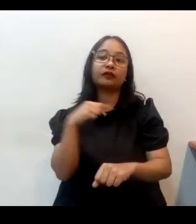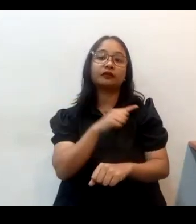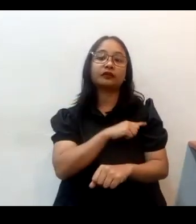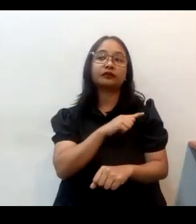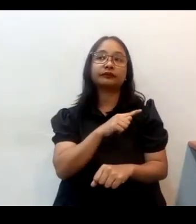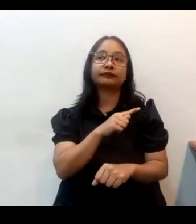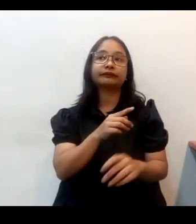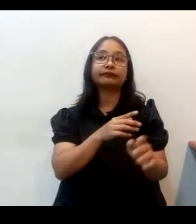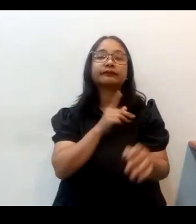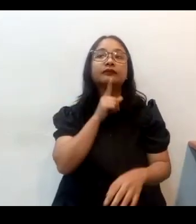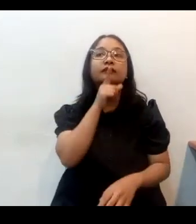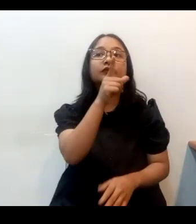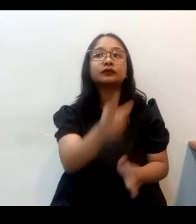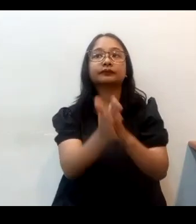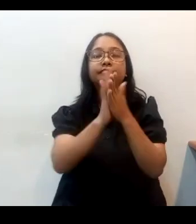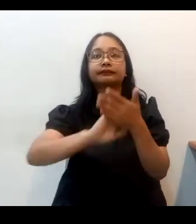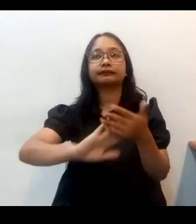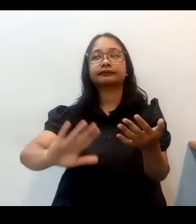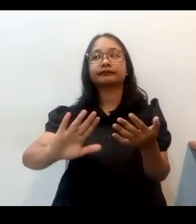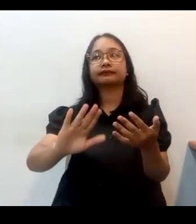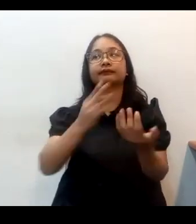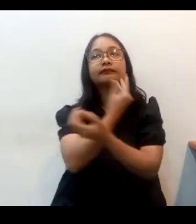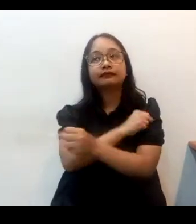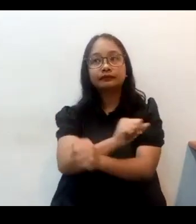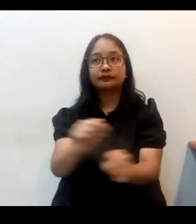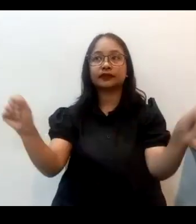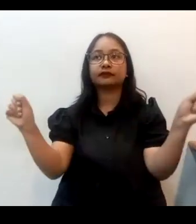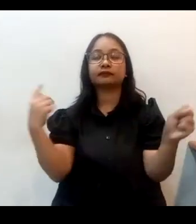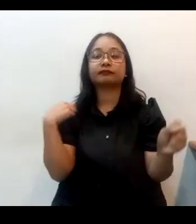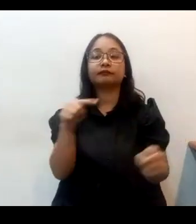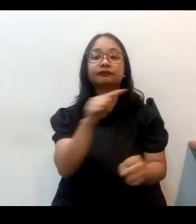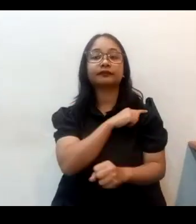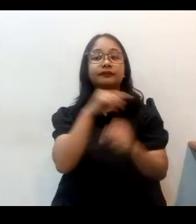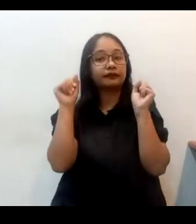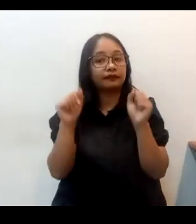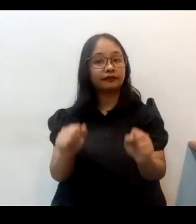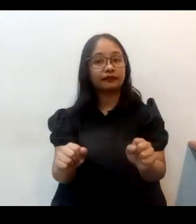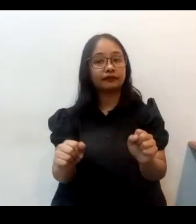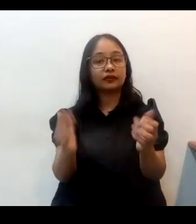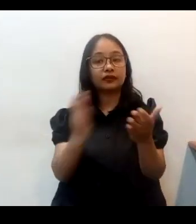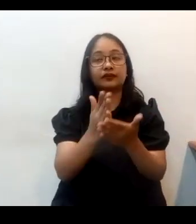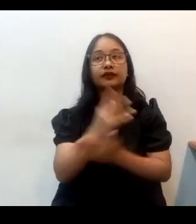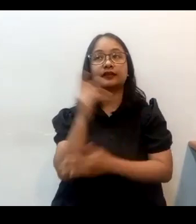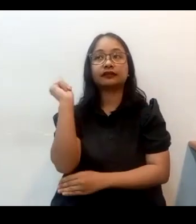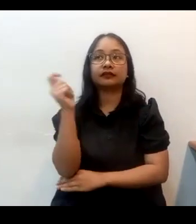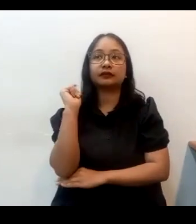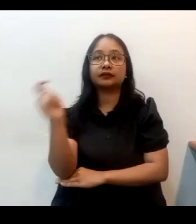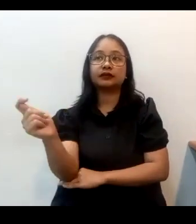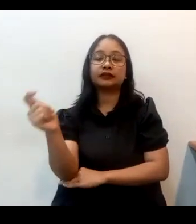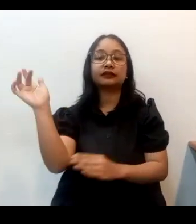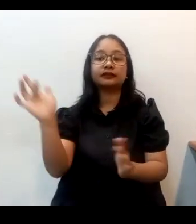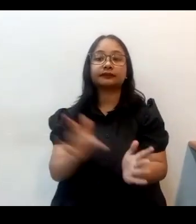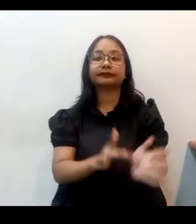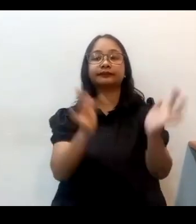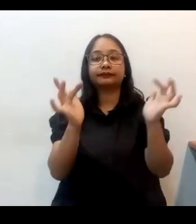testify how we get salvation, what Jesus has done for us clearly and boldly. Kaya nung tayo